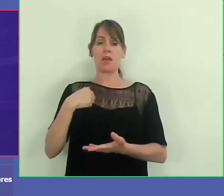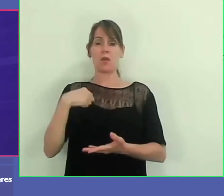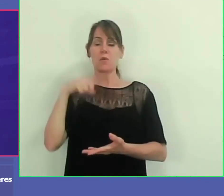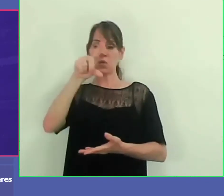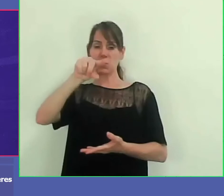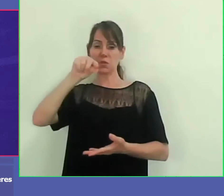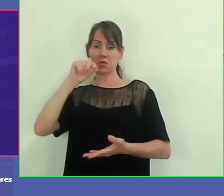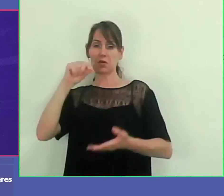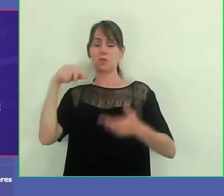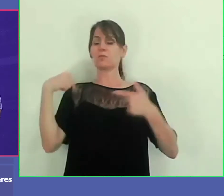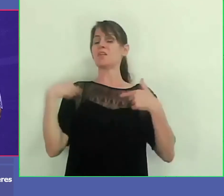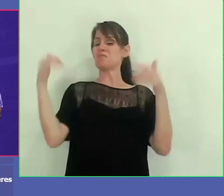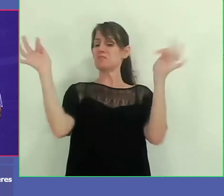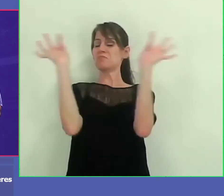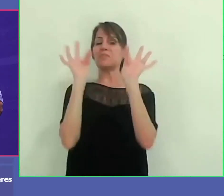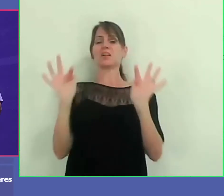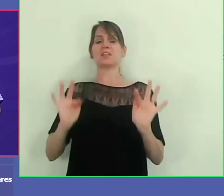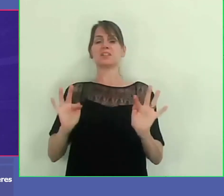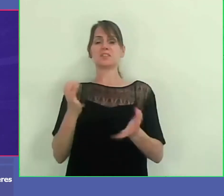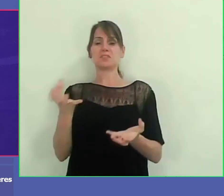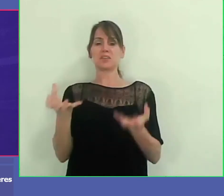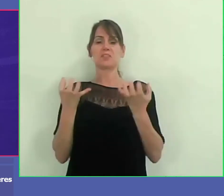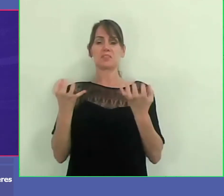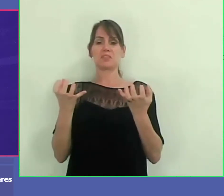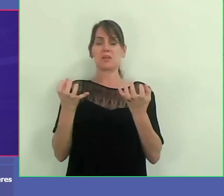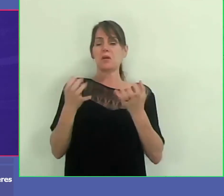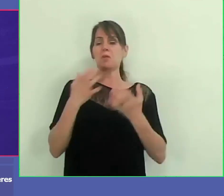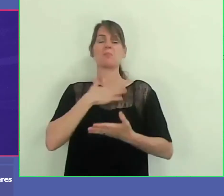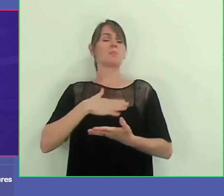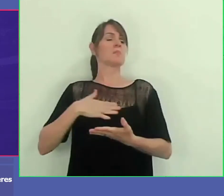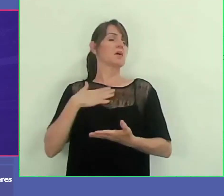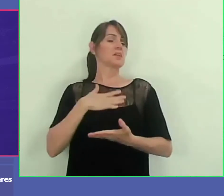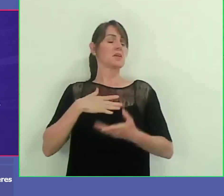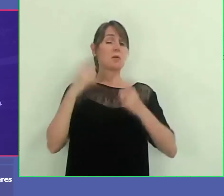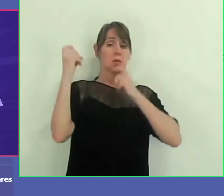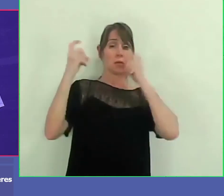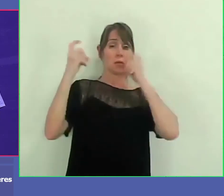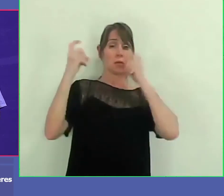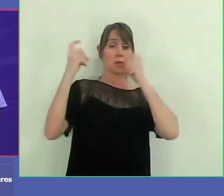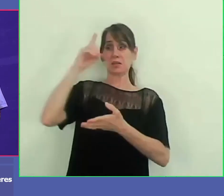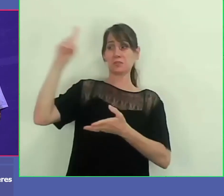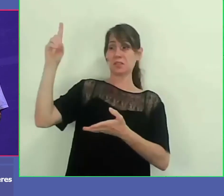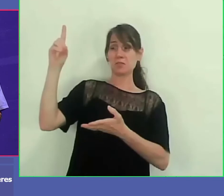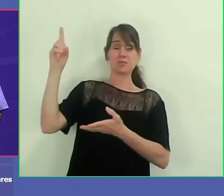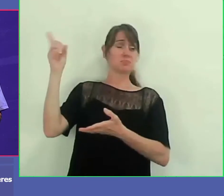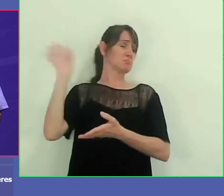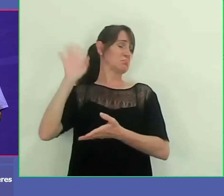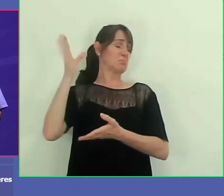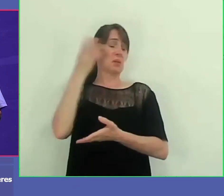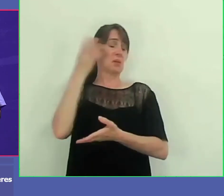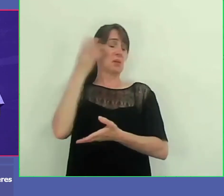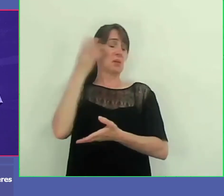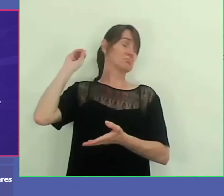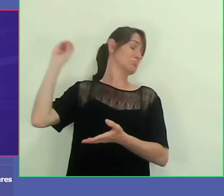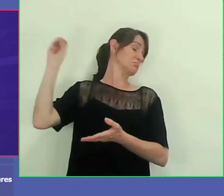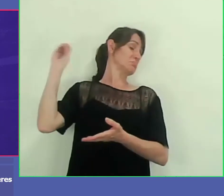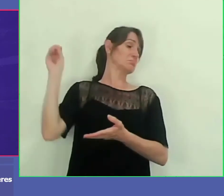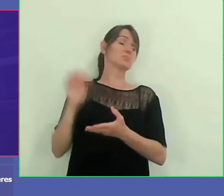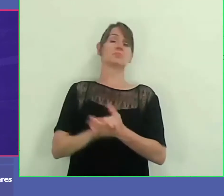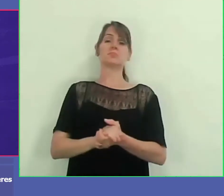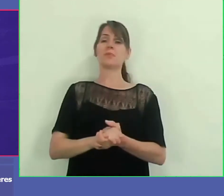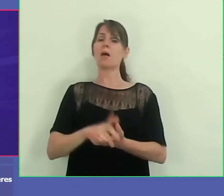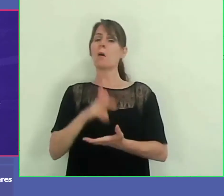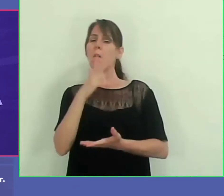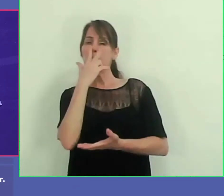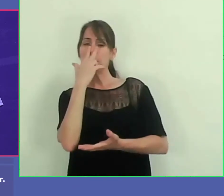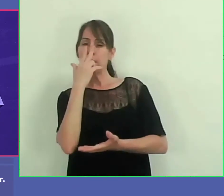prefiro eu ter prazer do que me preocupar com Deus, com as coisas de Deus. Com aparência de piedade.